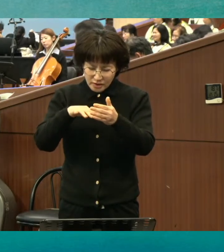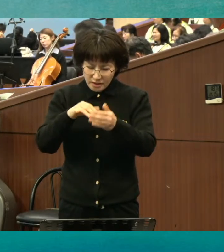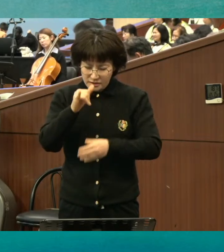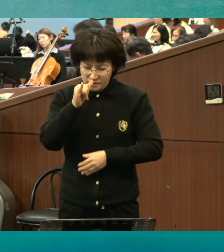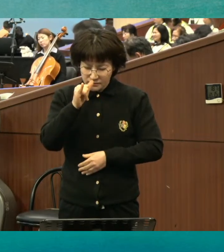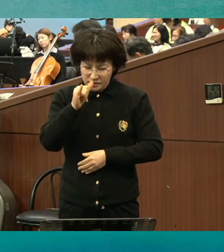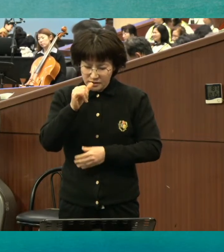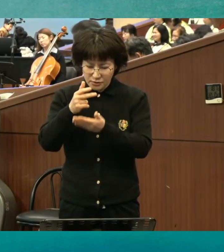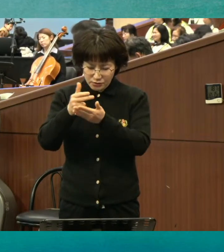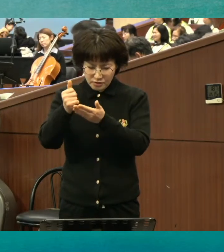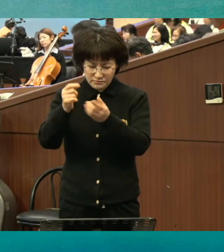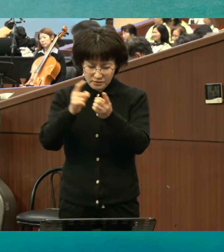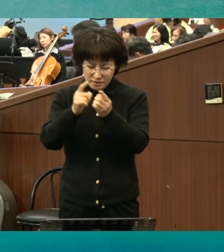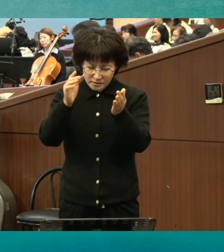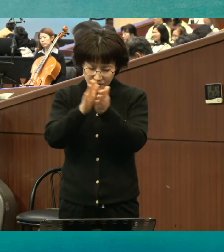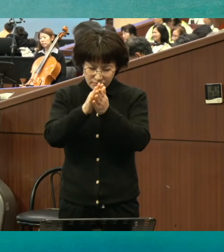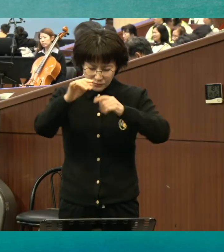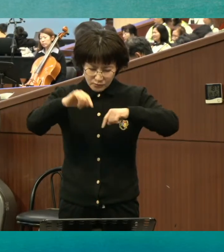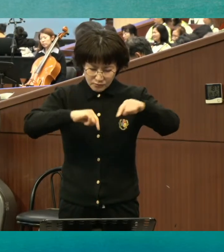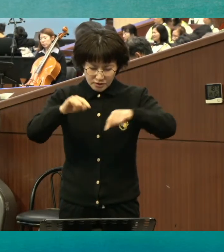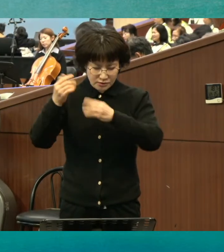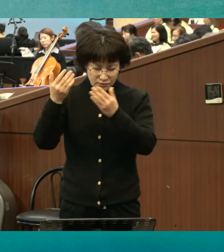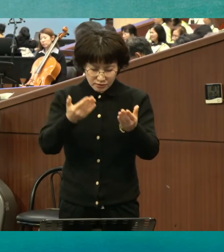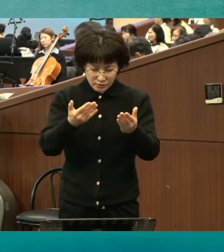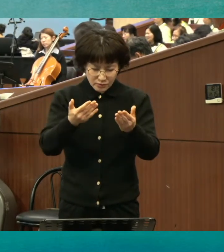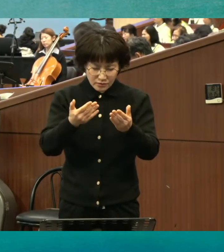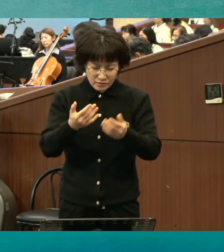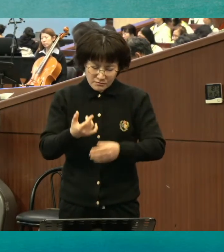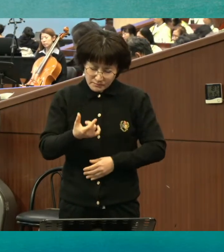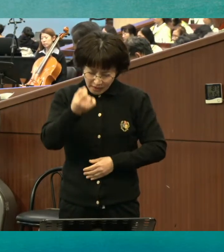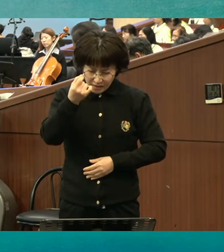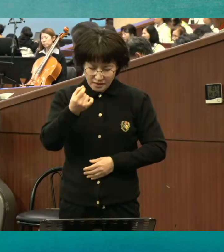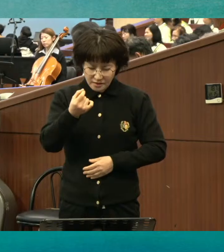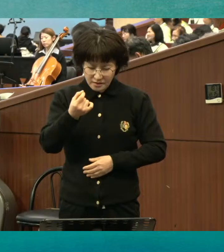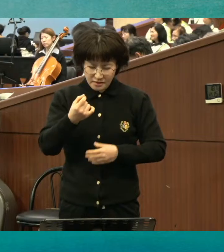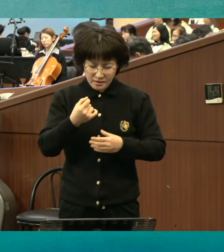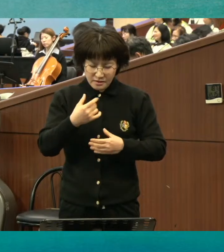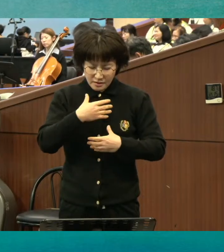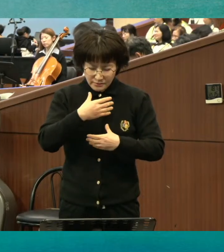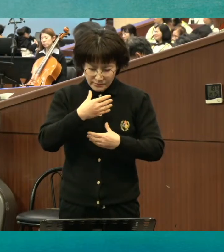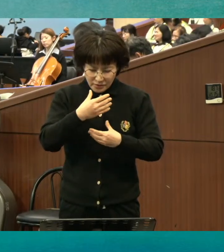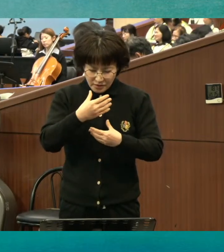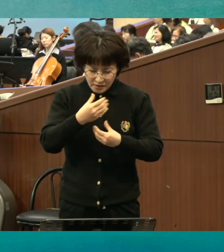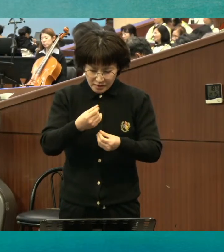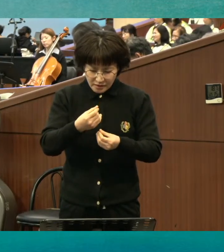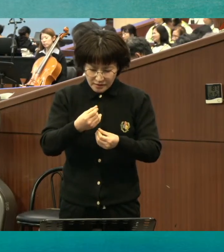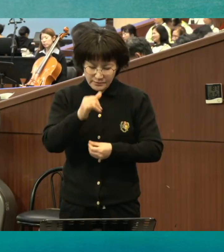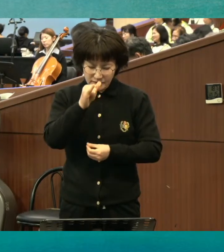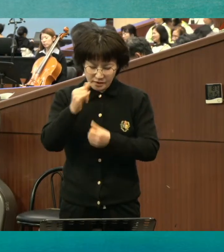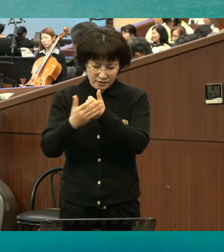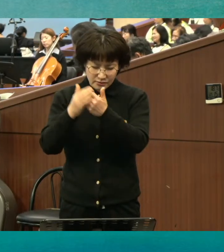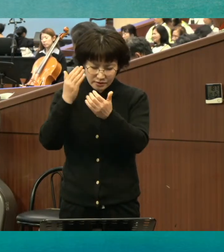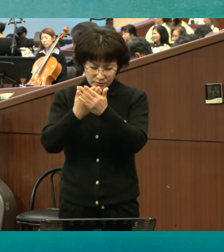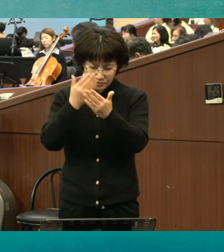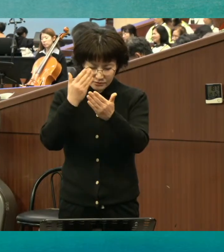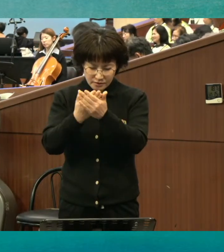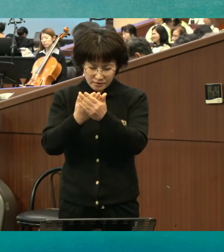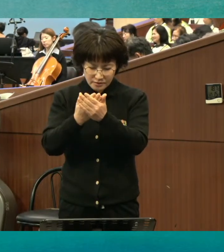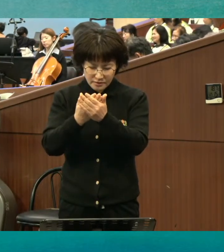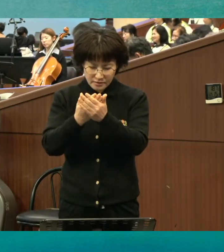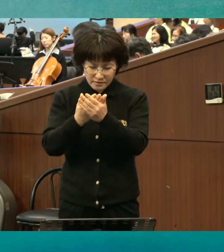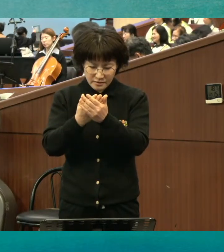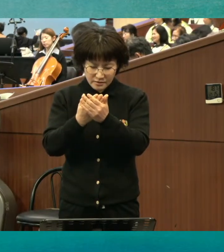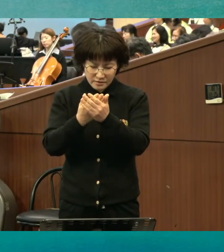친히 통치해 주시고 하루빨리 안정되게 해 주시기를 원합니다. 우리